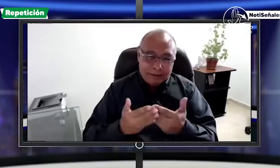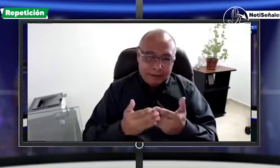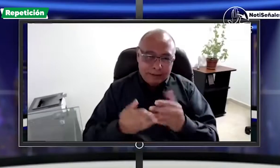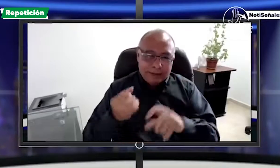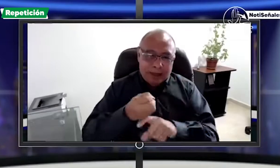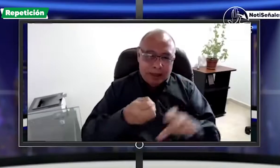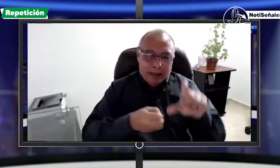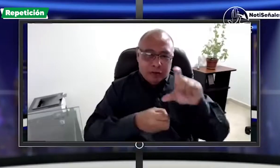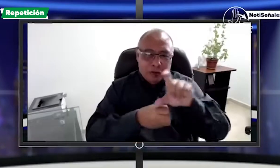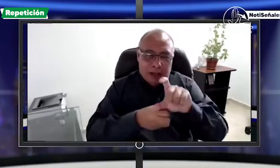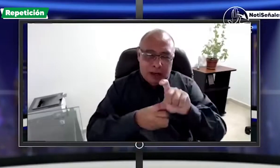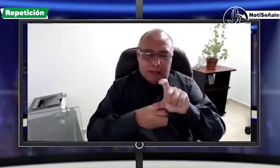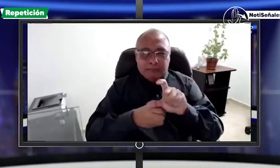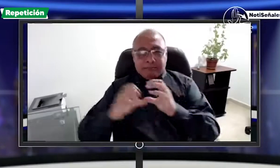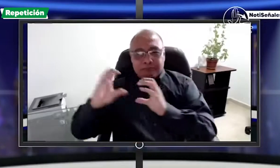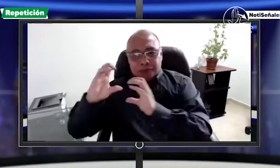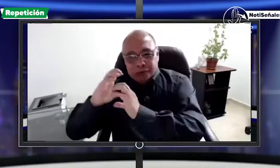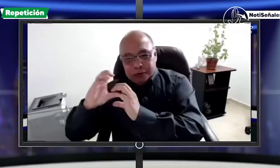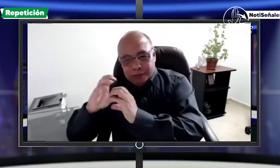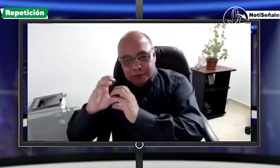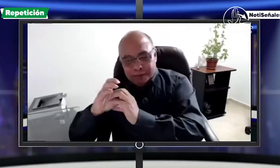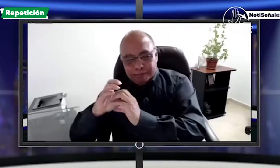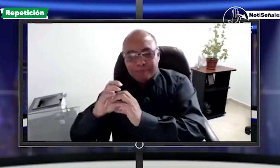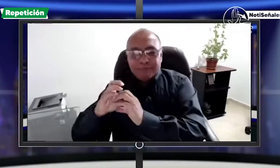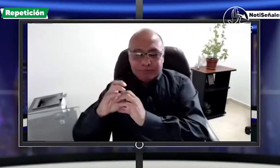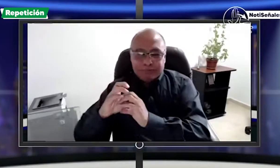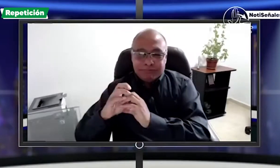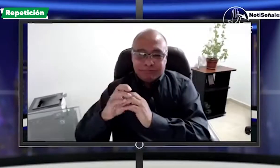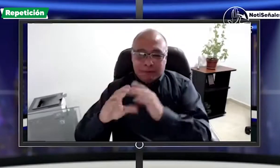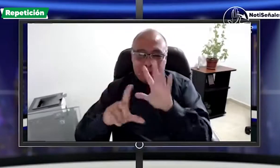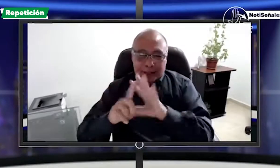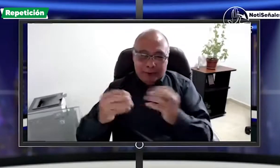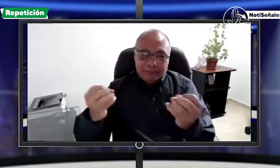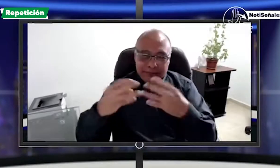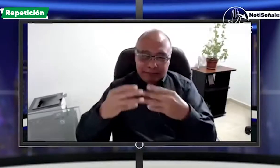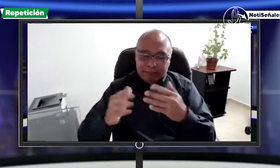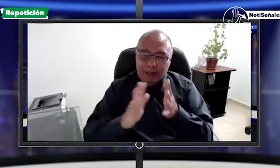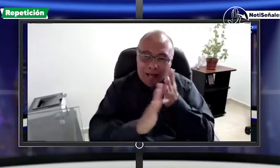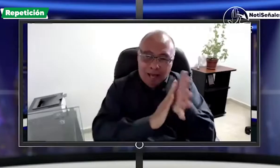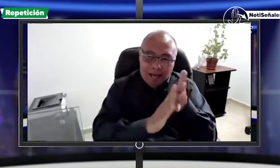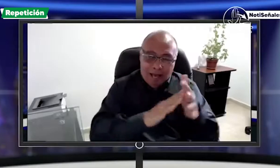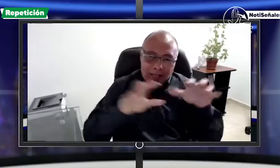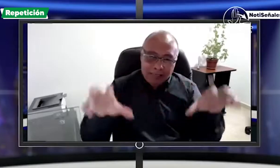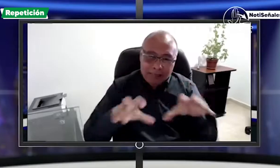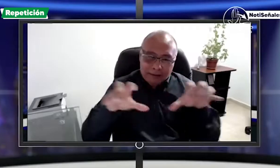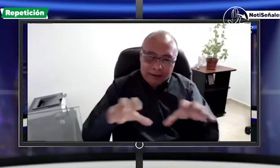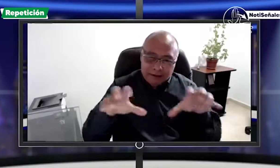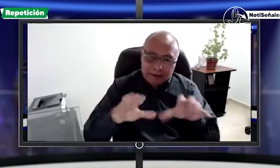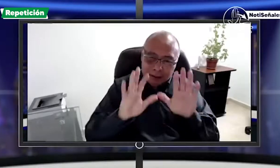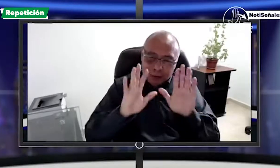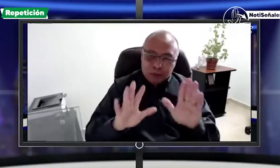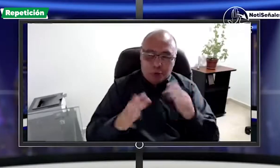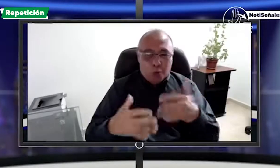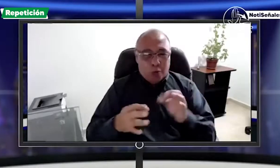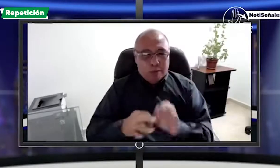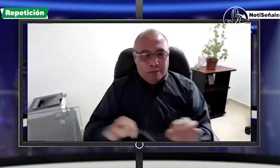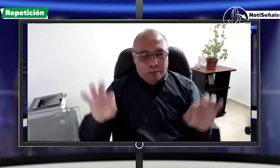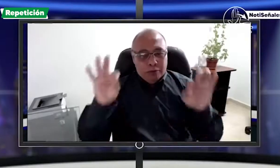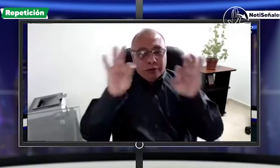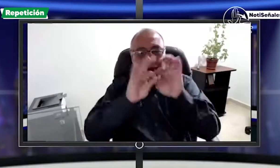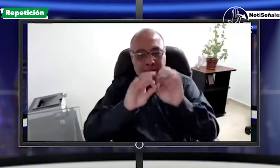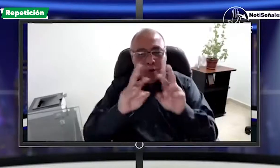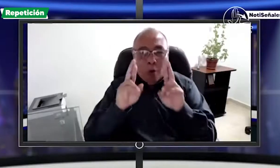Excelente Que buen video El de Azor Cal Y toda la Información También